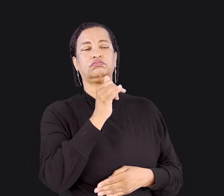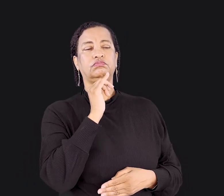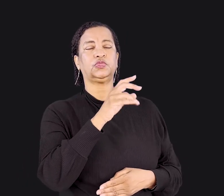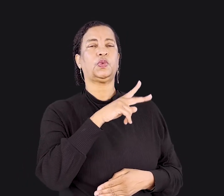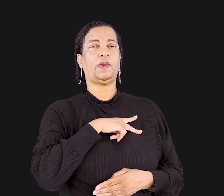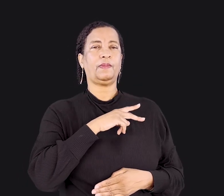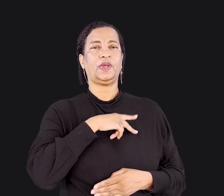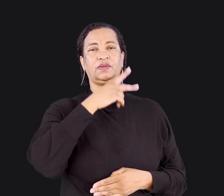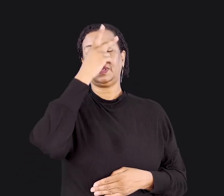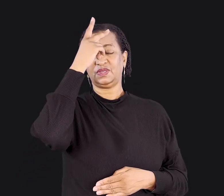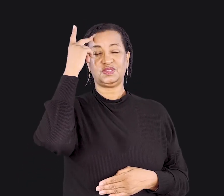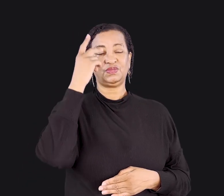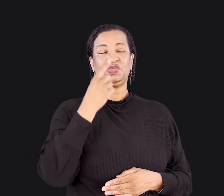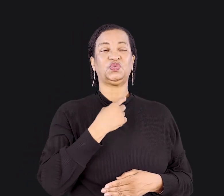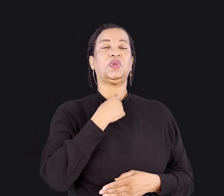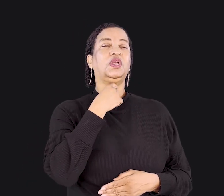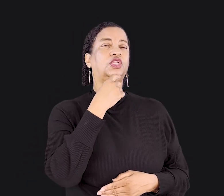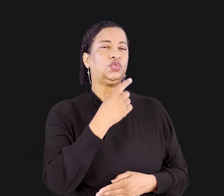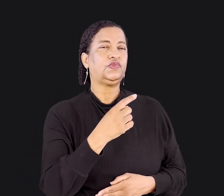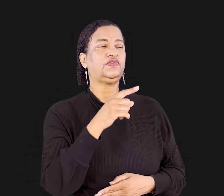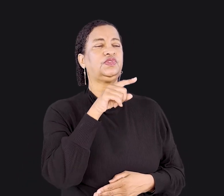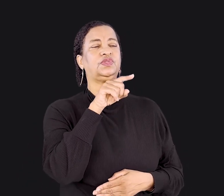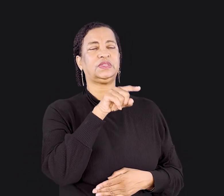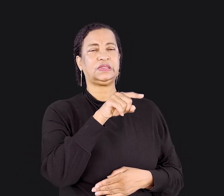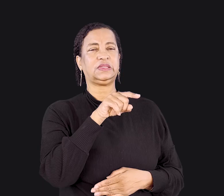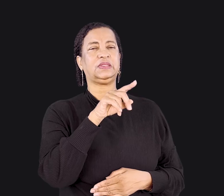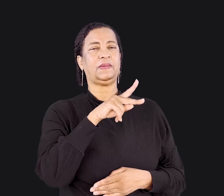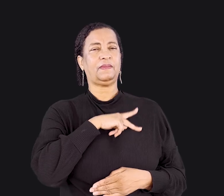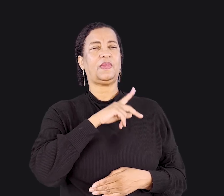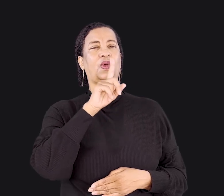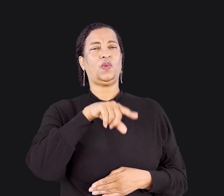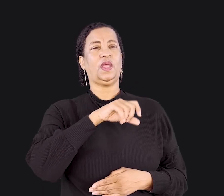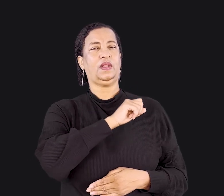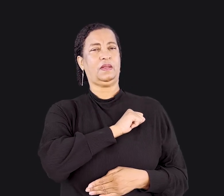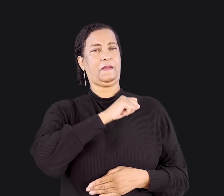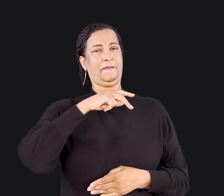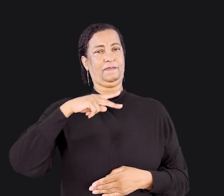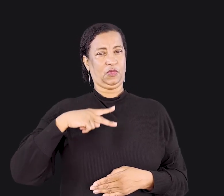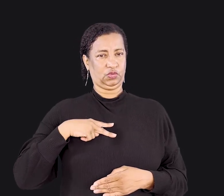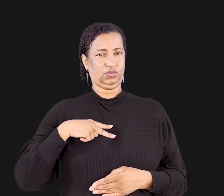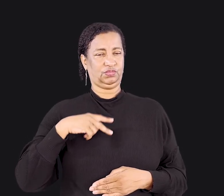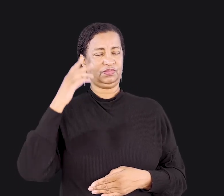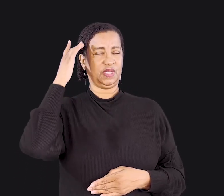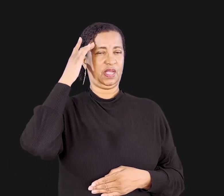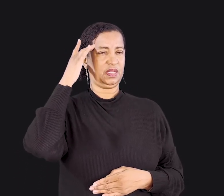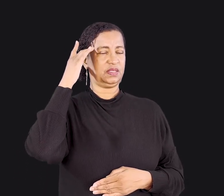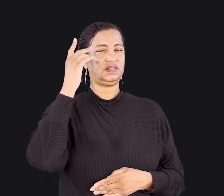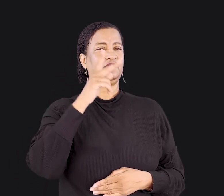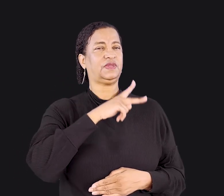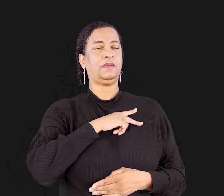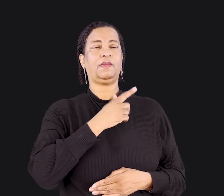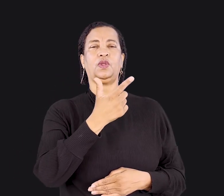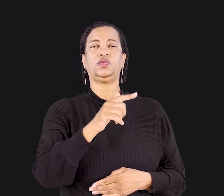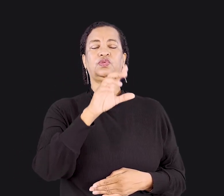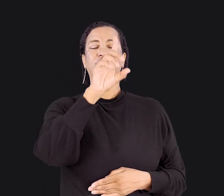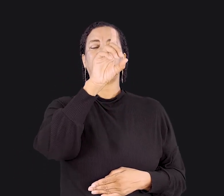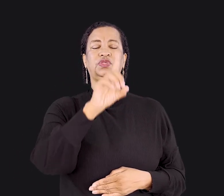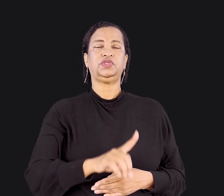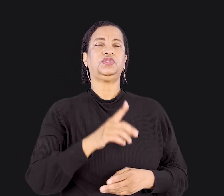críticos duvidavam das suas credenciais de apóstolo. Eles achavam que Paulo não tinha nenhum direito de se